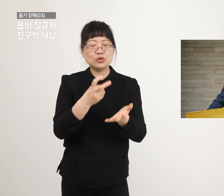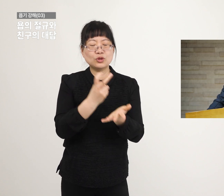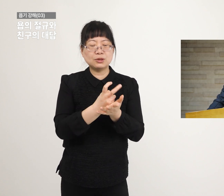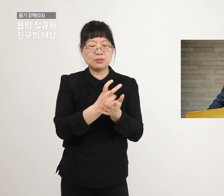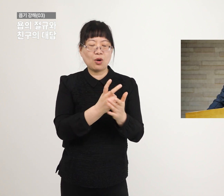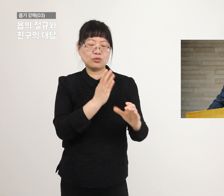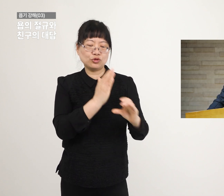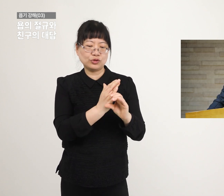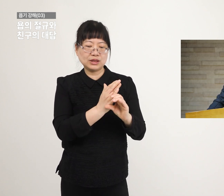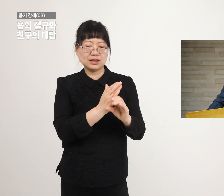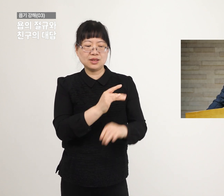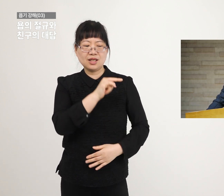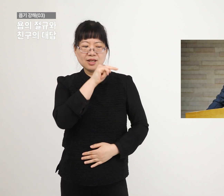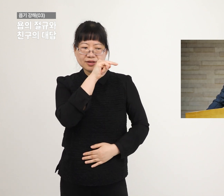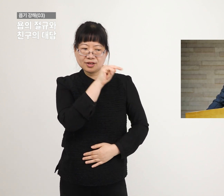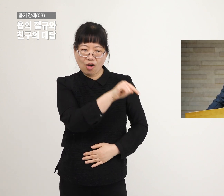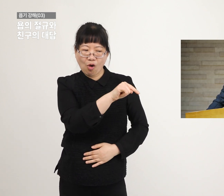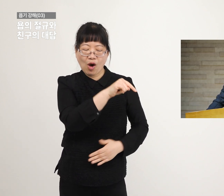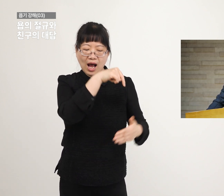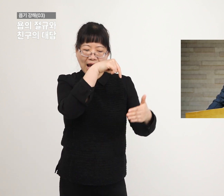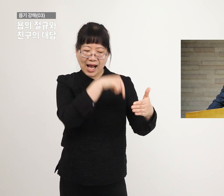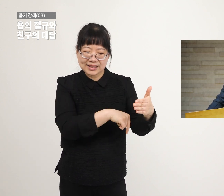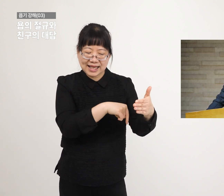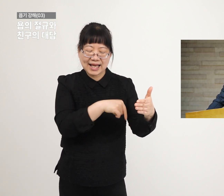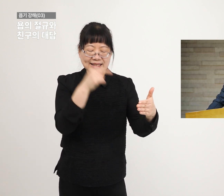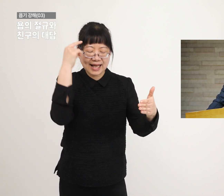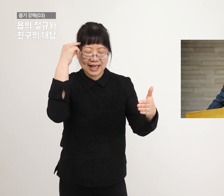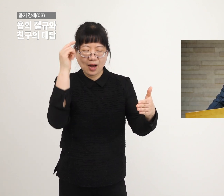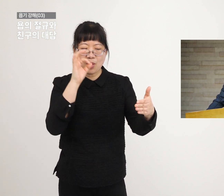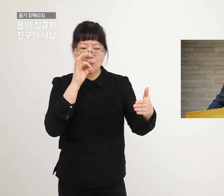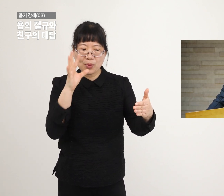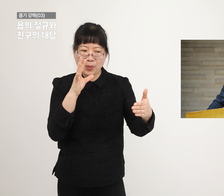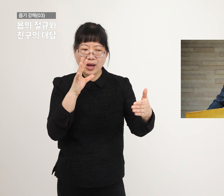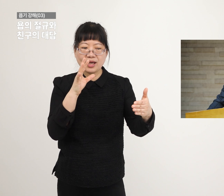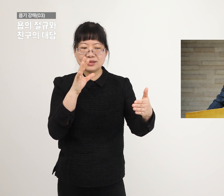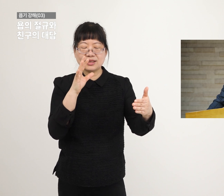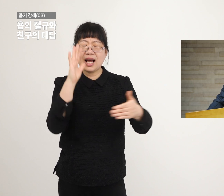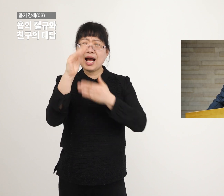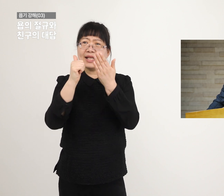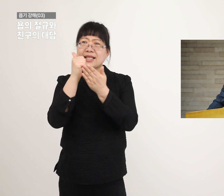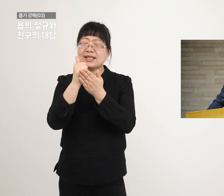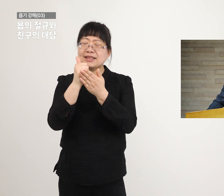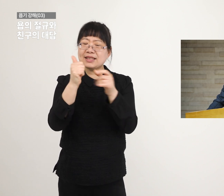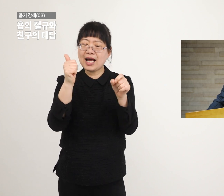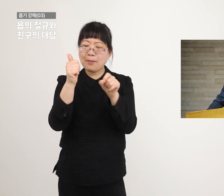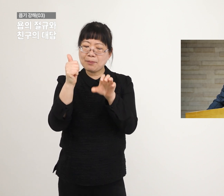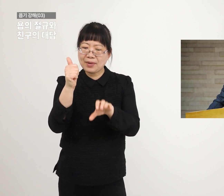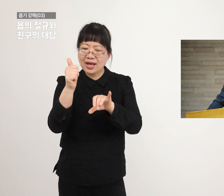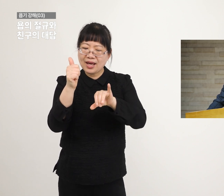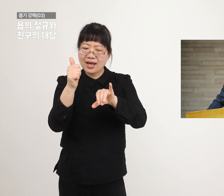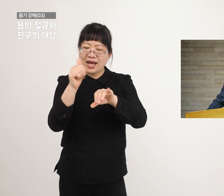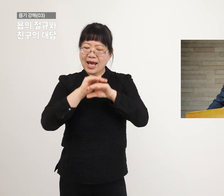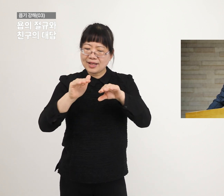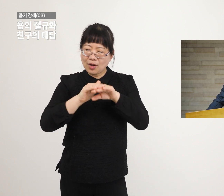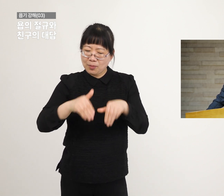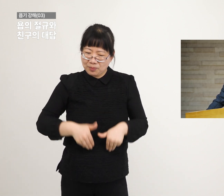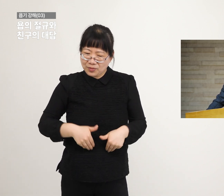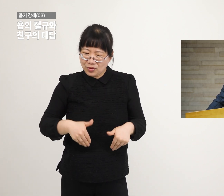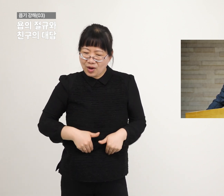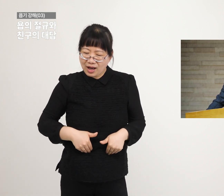속에 너도 미처 깨닫지 못하고 하나님 앞에 반드시 해결해야 될